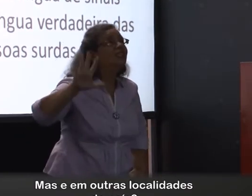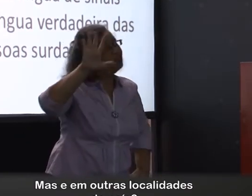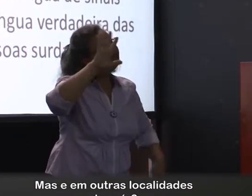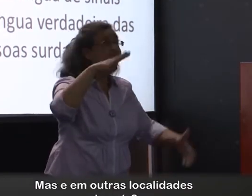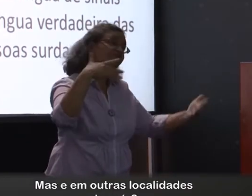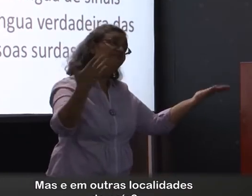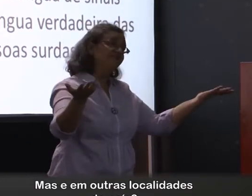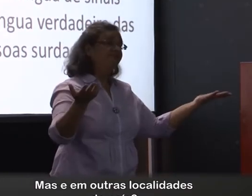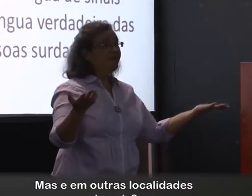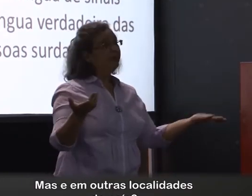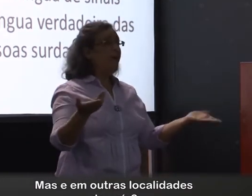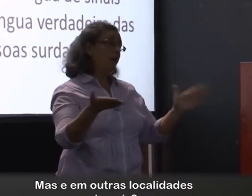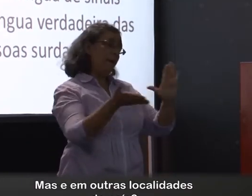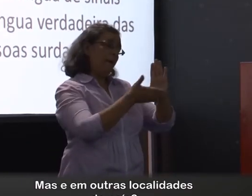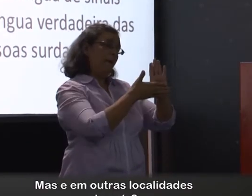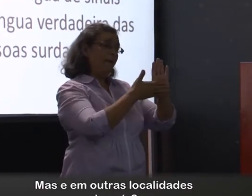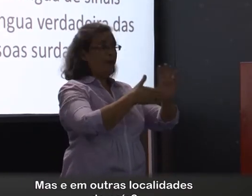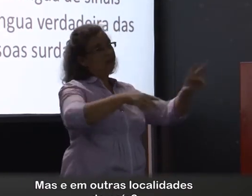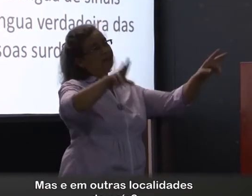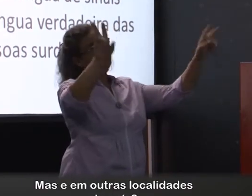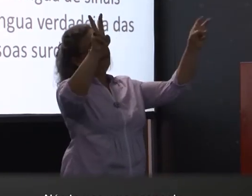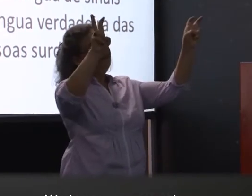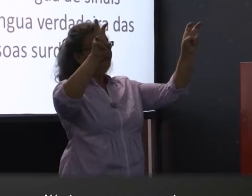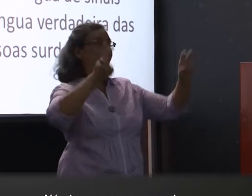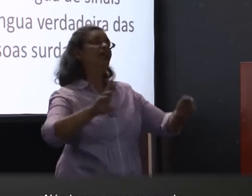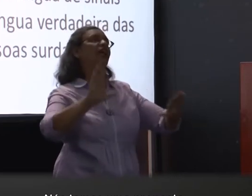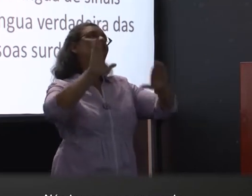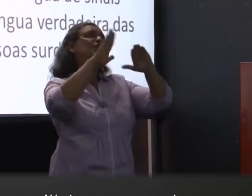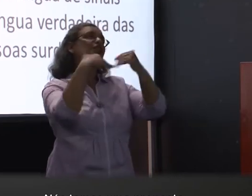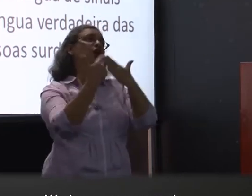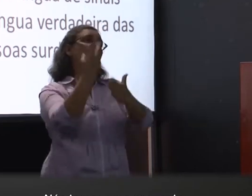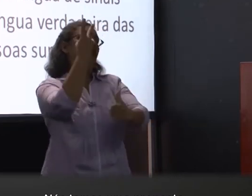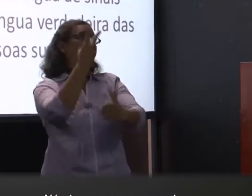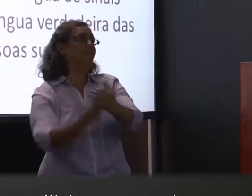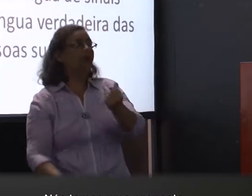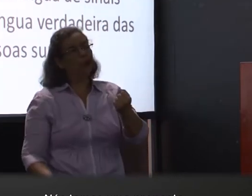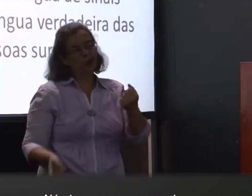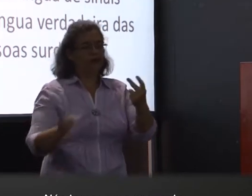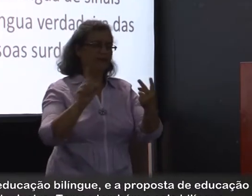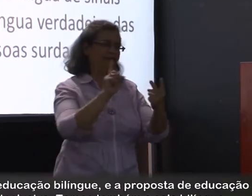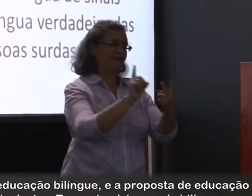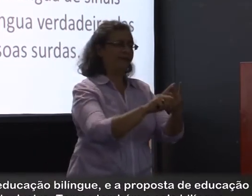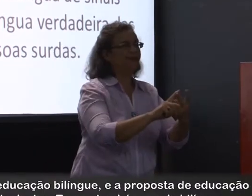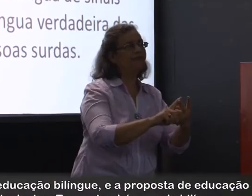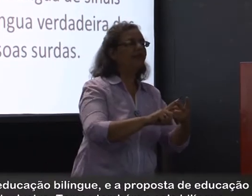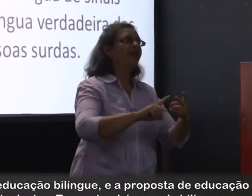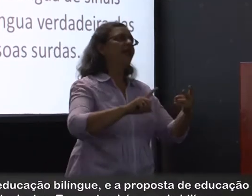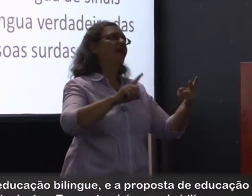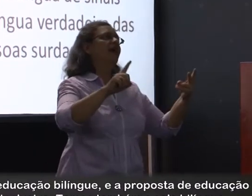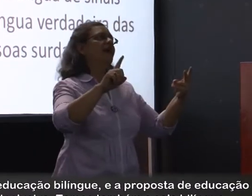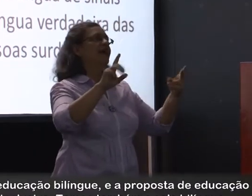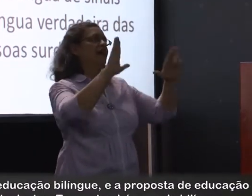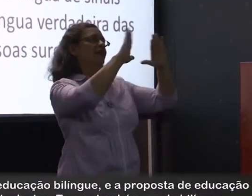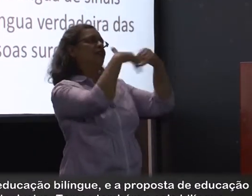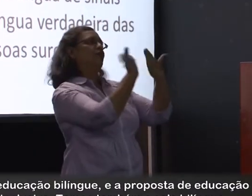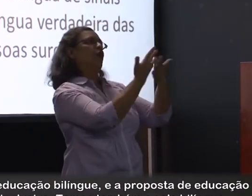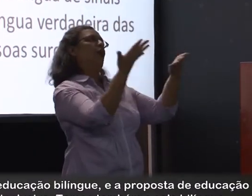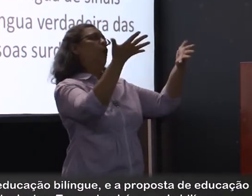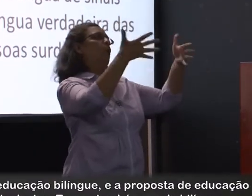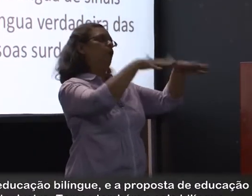Tá, e outras localidades do país? Nós temos uma proposta dita educação bilíngue, proposta